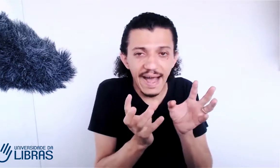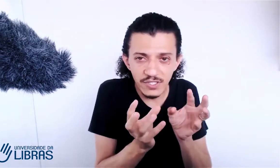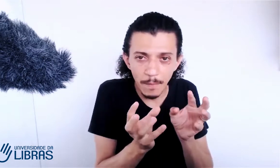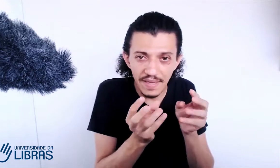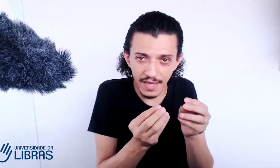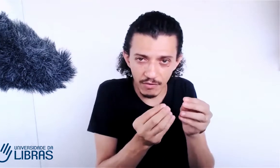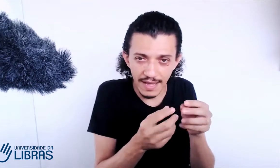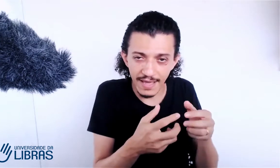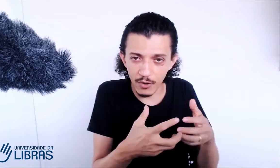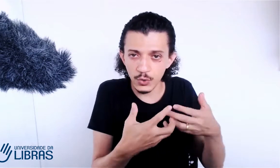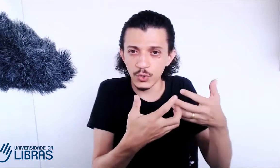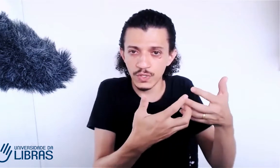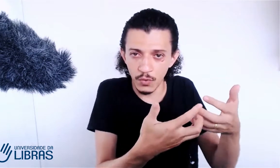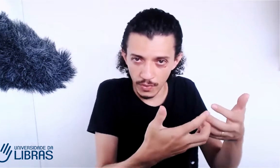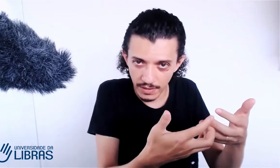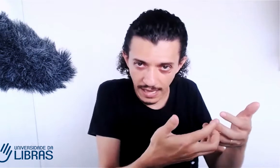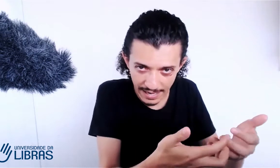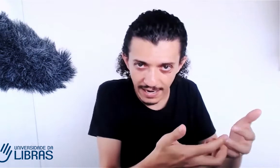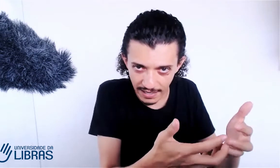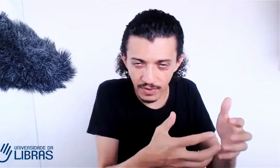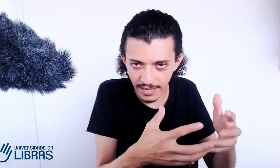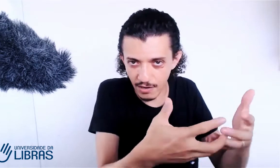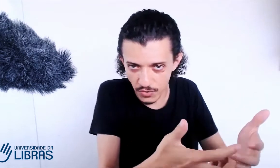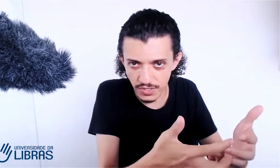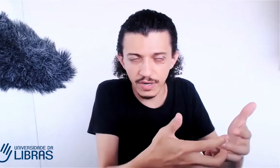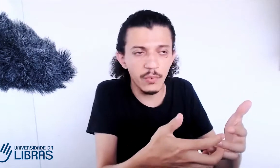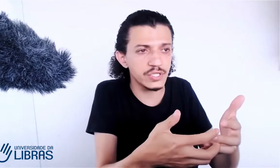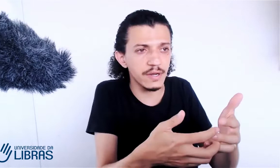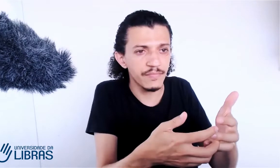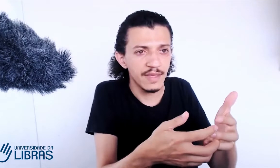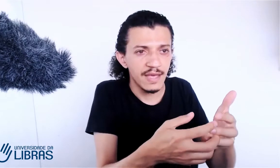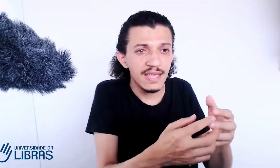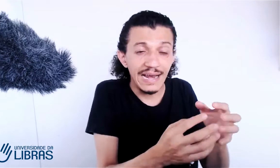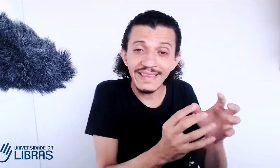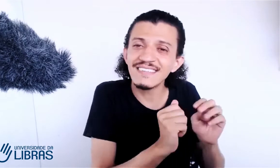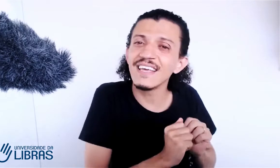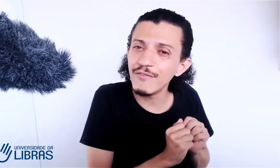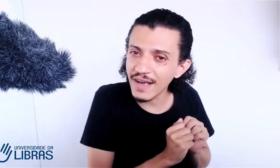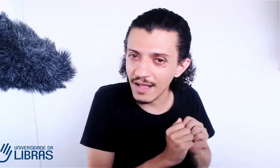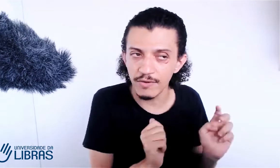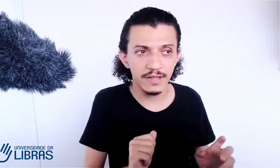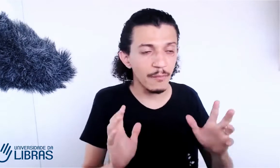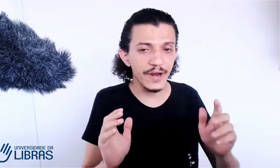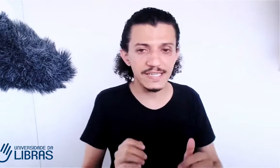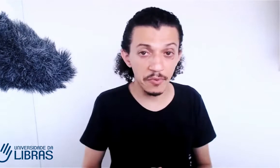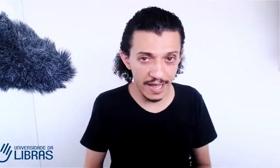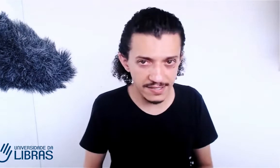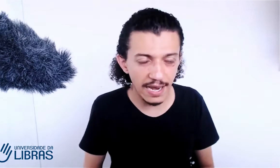pedaço pequeno daquela construção, daquela língua, daquela construção linguística, e ele tem significado. Então, por exemplo, no caso da